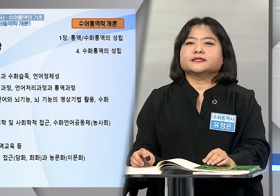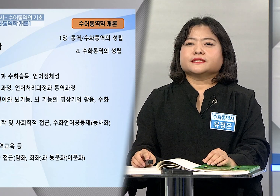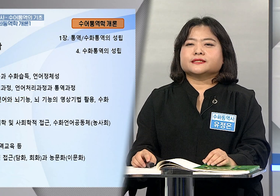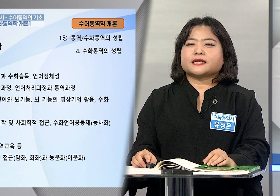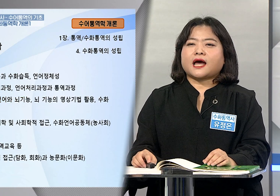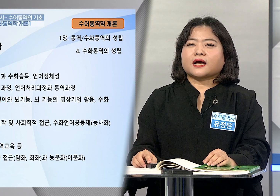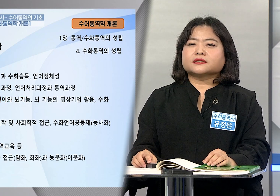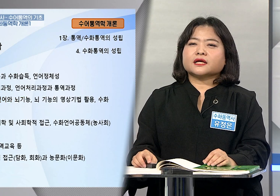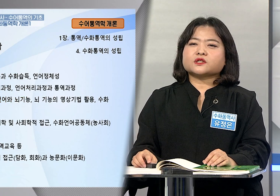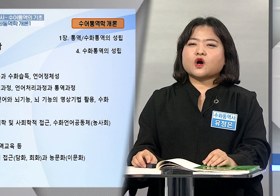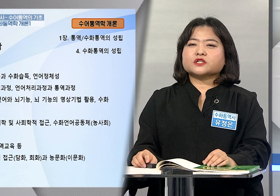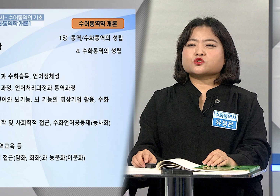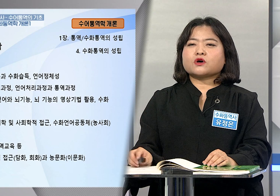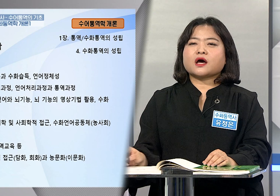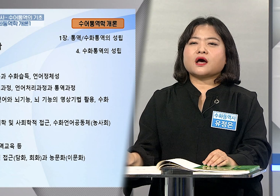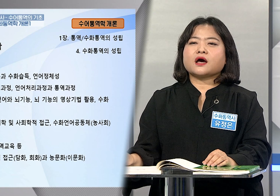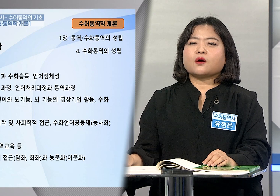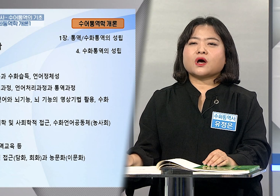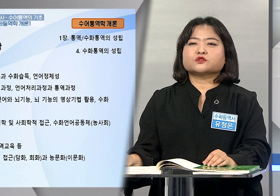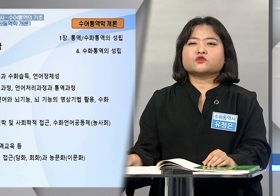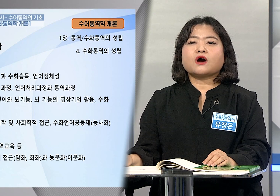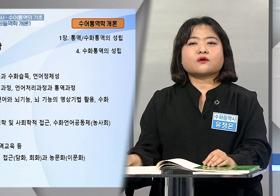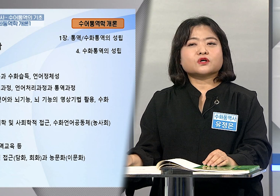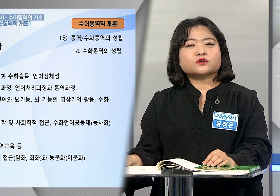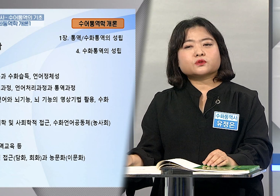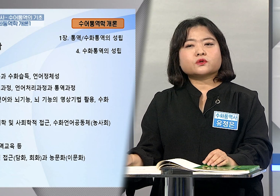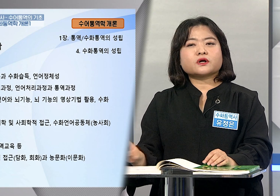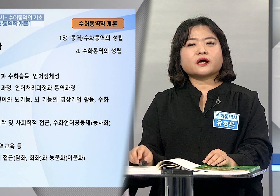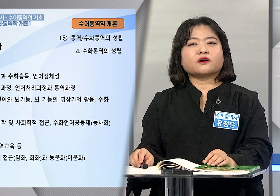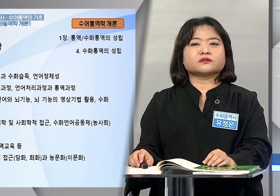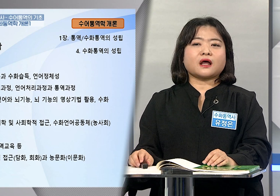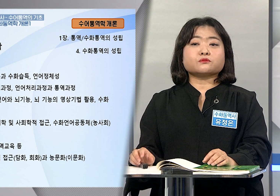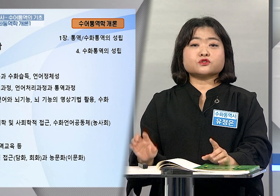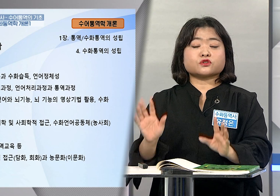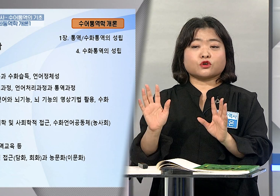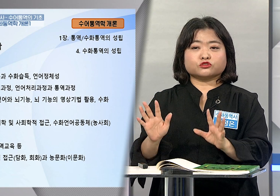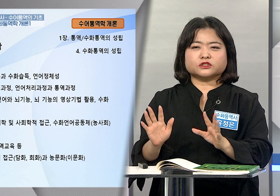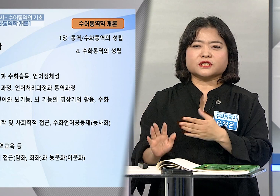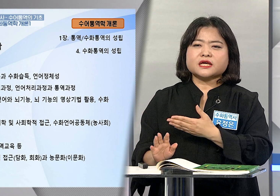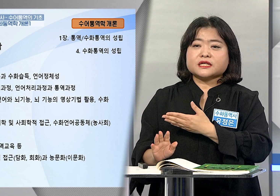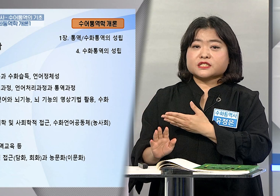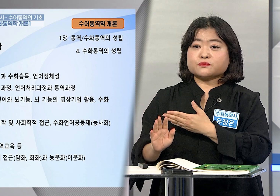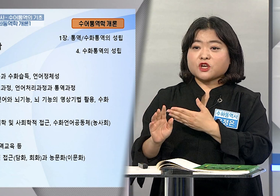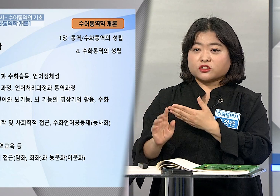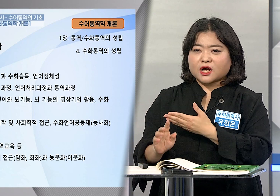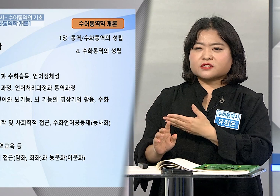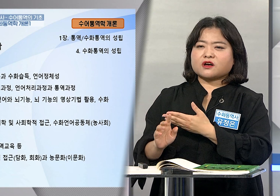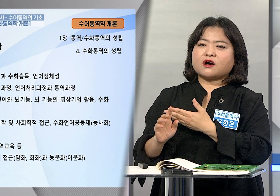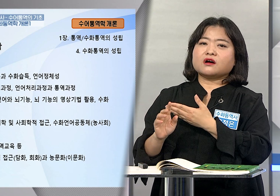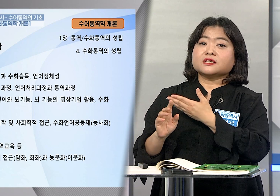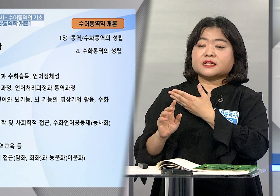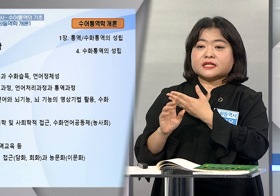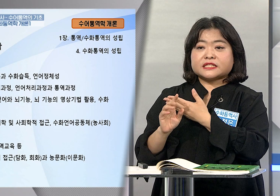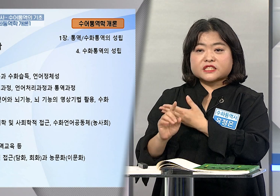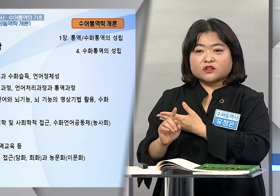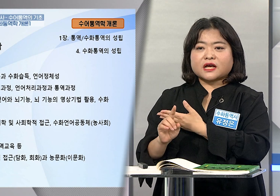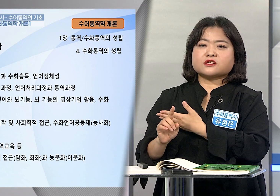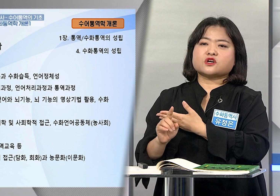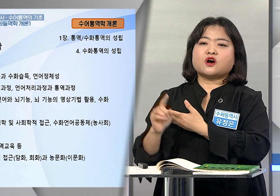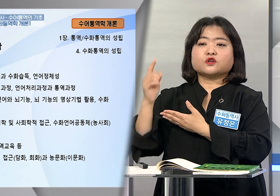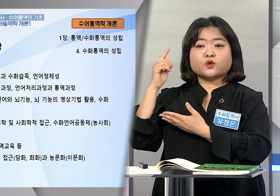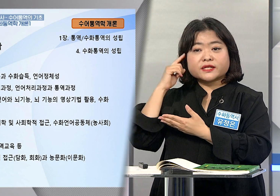있겠죠. 자, 그래서 이 수화와 수어학과 수화 통역학의 어떤 학문적 연구는 심리 언어학적,